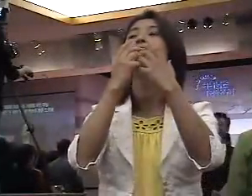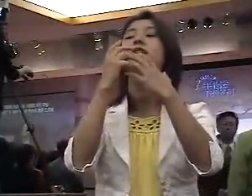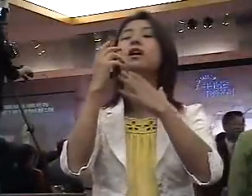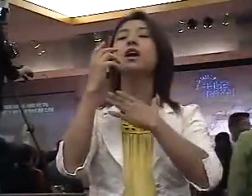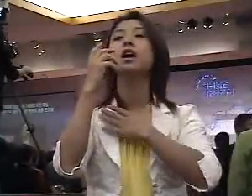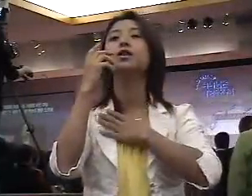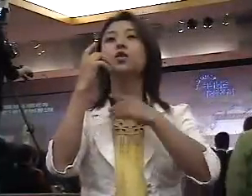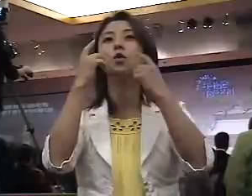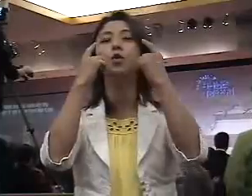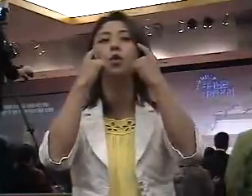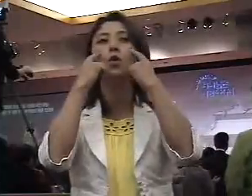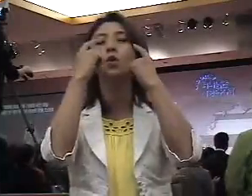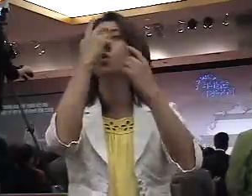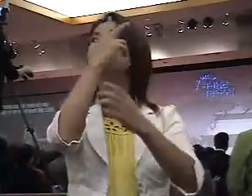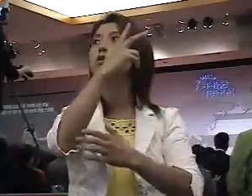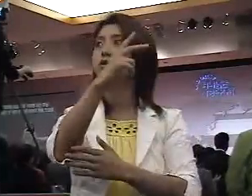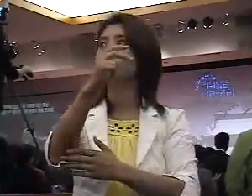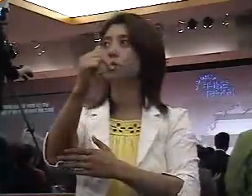내